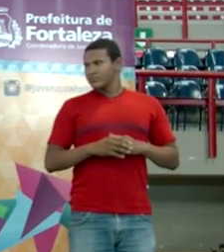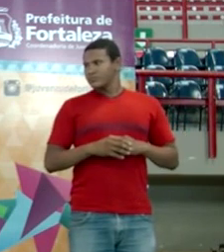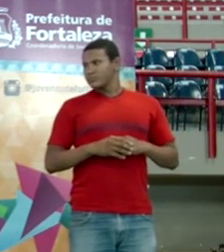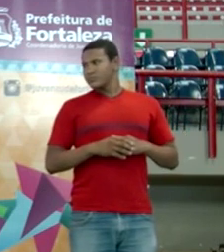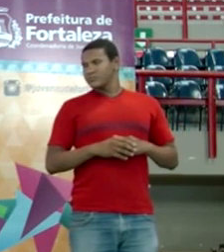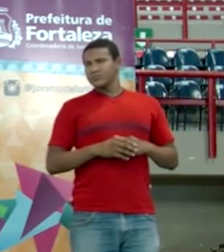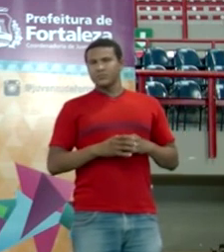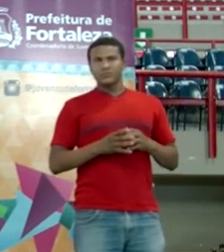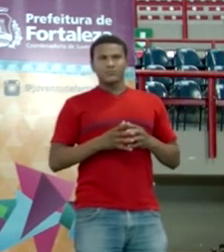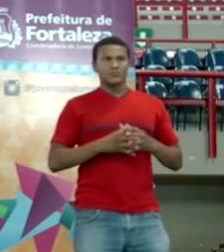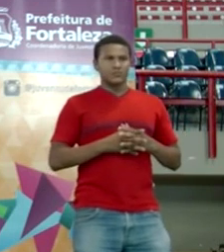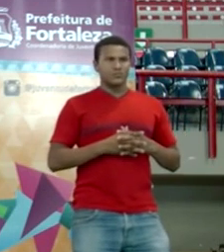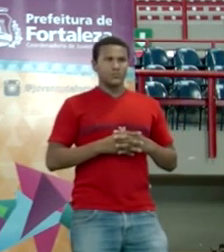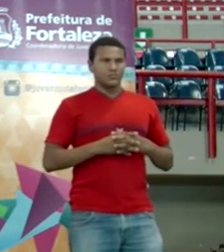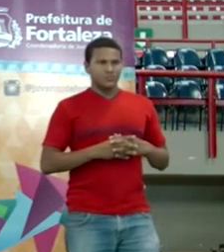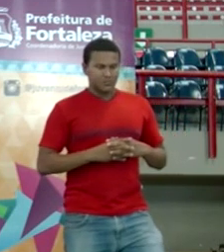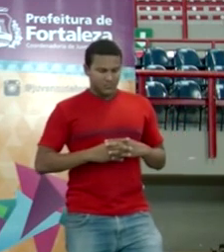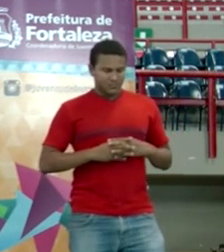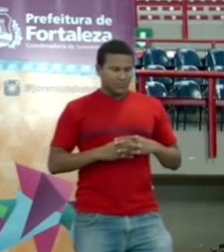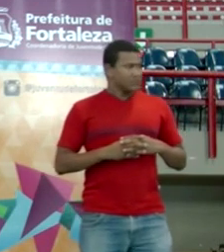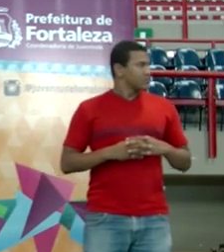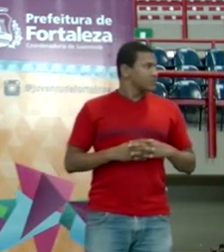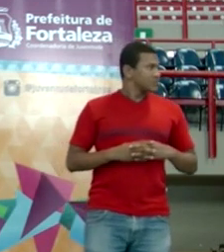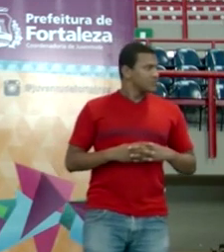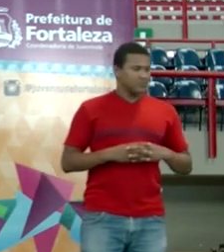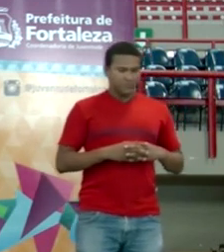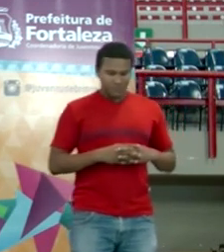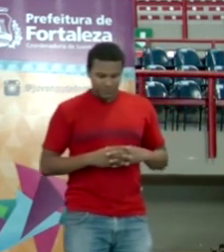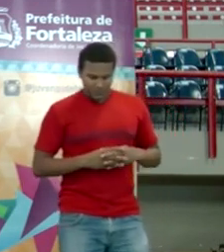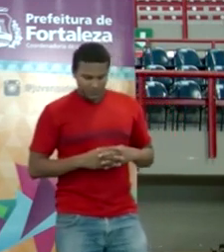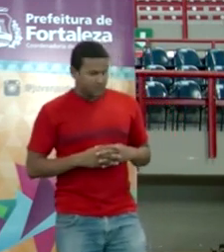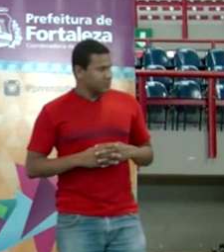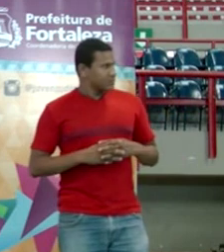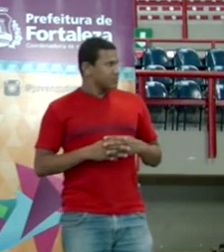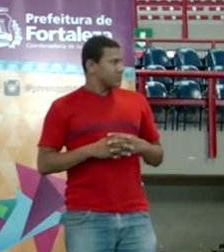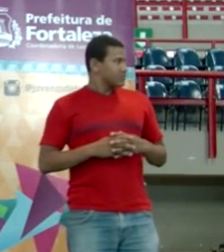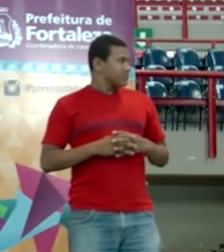O item D da segunda questão, vamos lá.